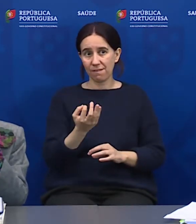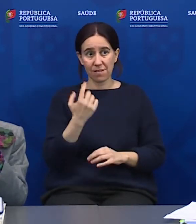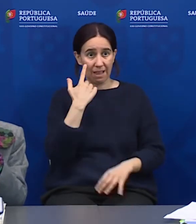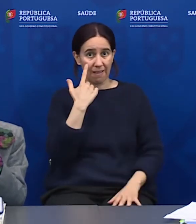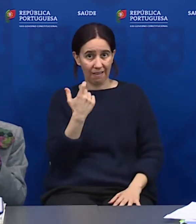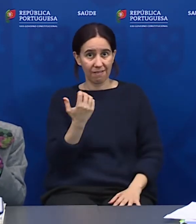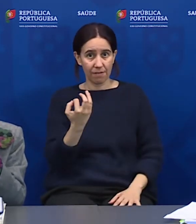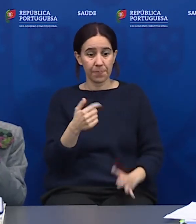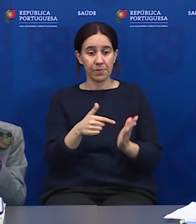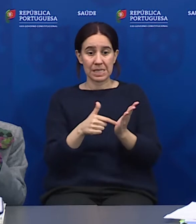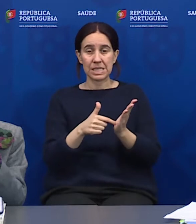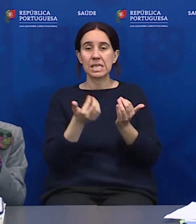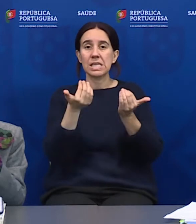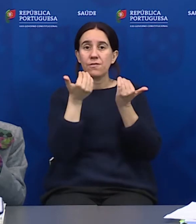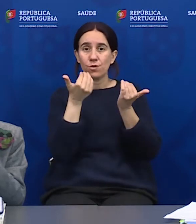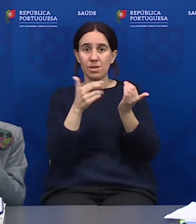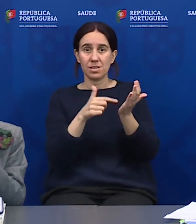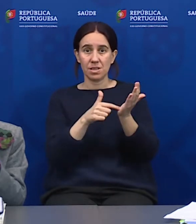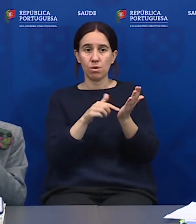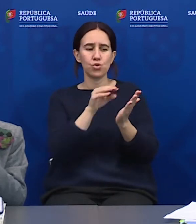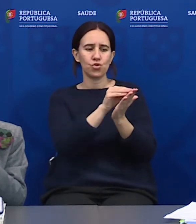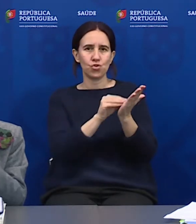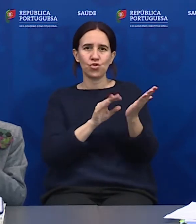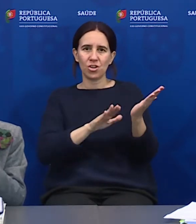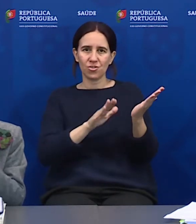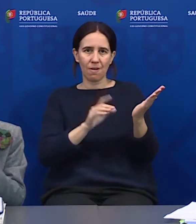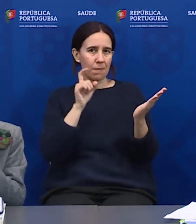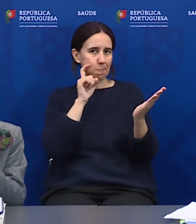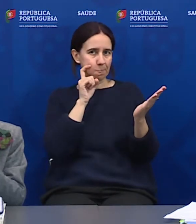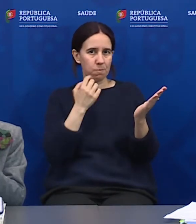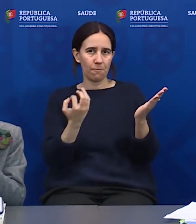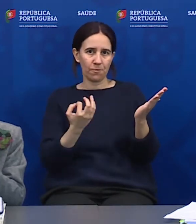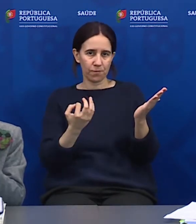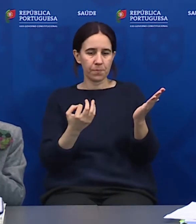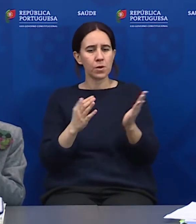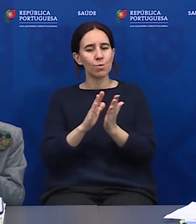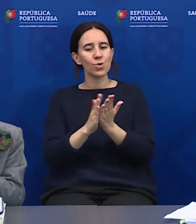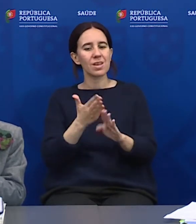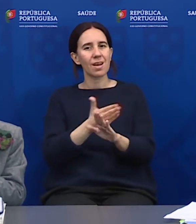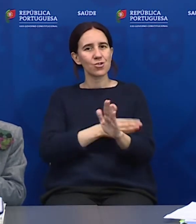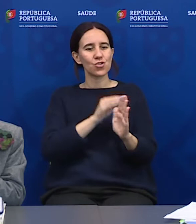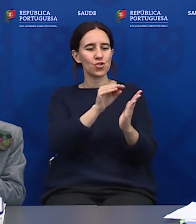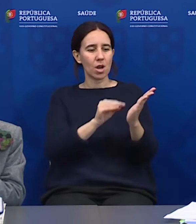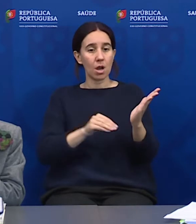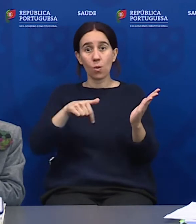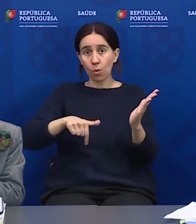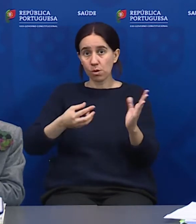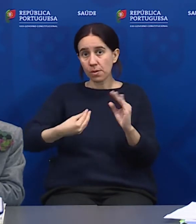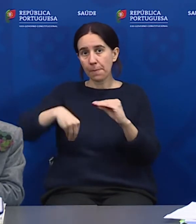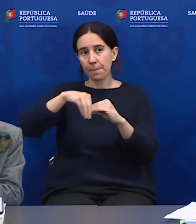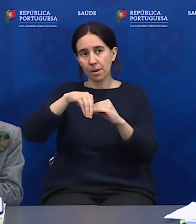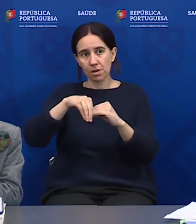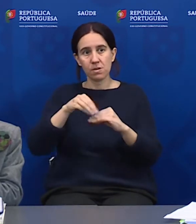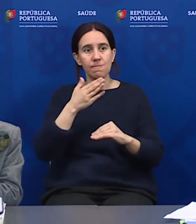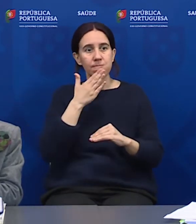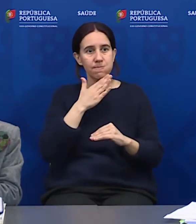Reparem, para além da informação, que era a informação já consolidada e consistente que existia nos boletins anteriores, hoje temos, ainda